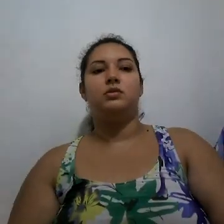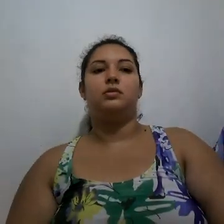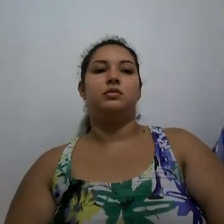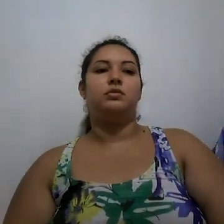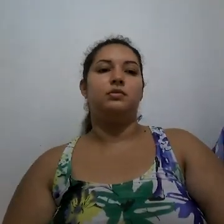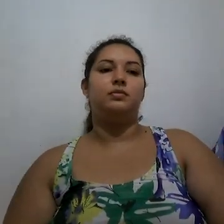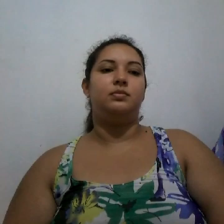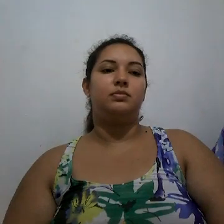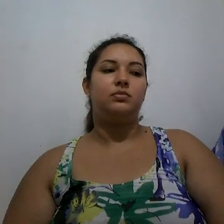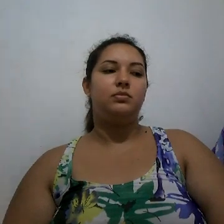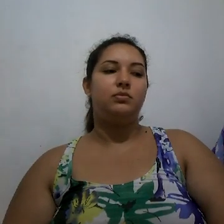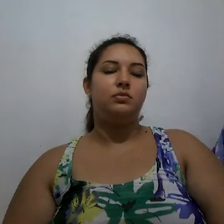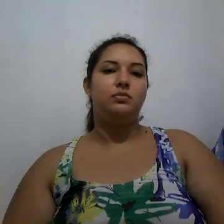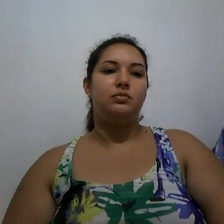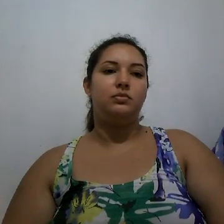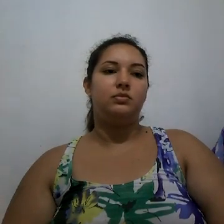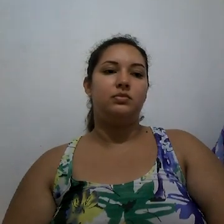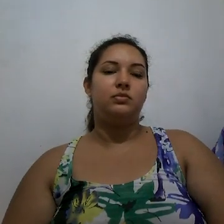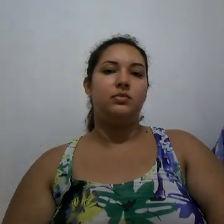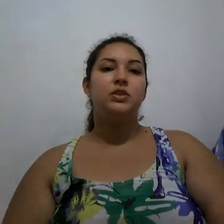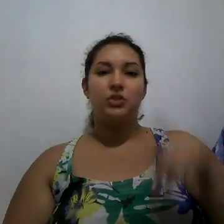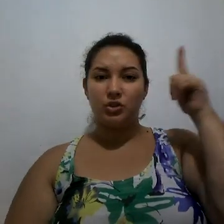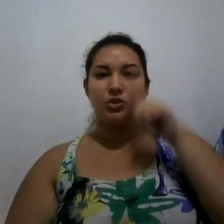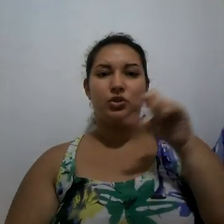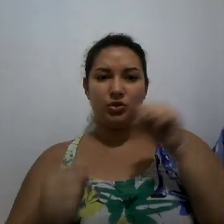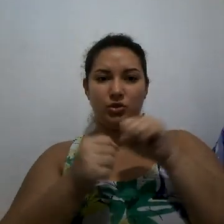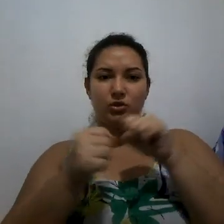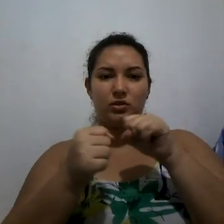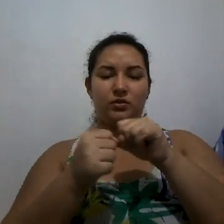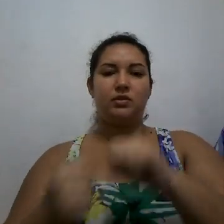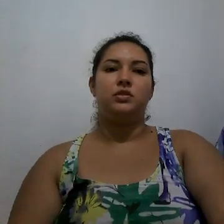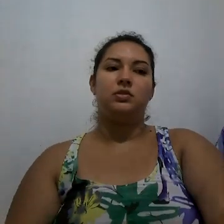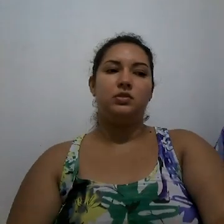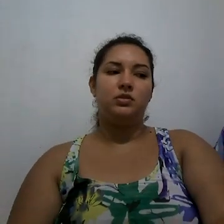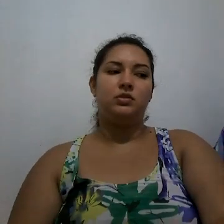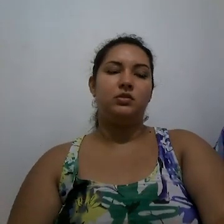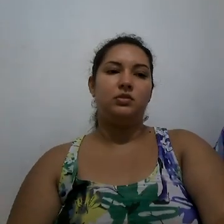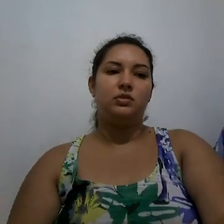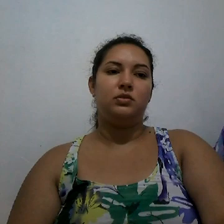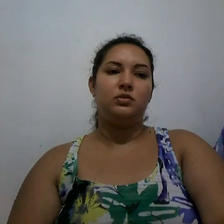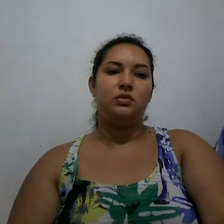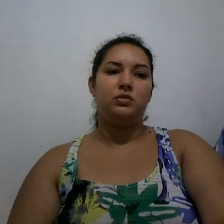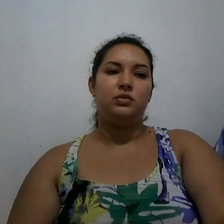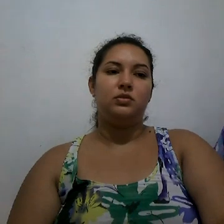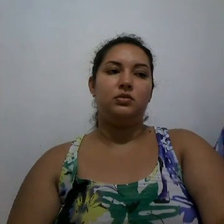20, pronto, acabou. Será que a gente consegue fazer isso? Então, uma das coisas que ocorrem, né, que a gente tem que lidar o